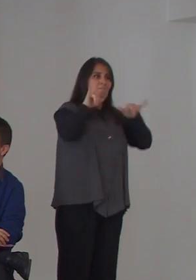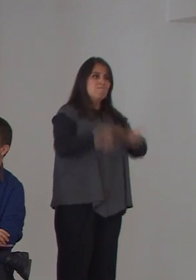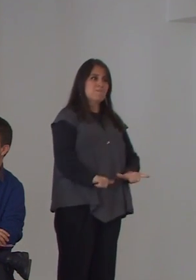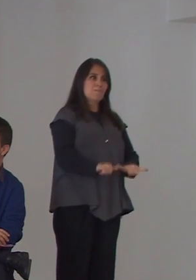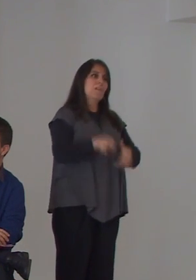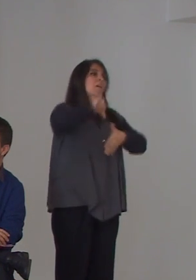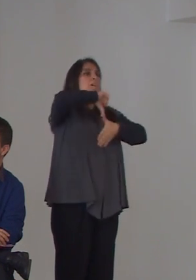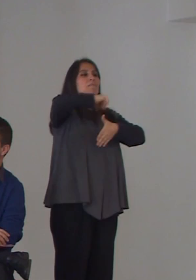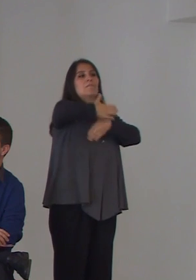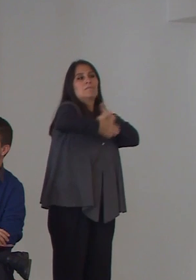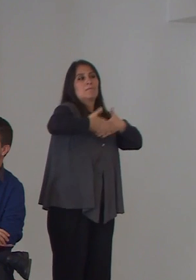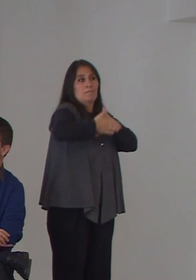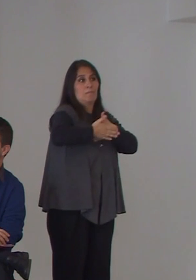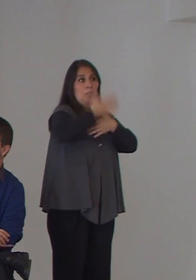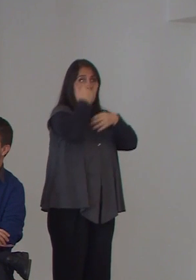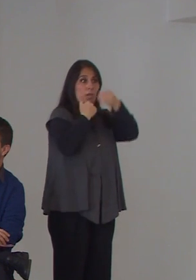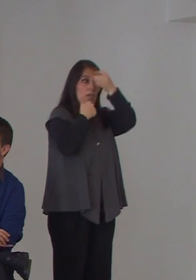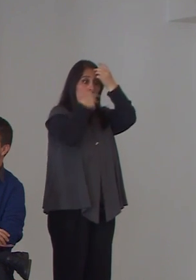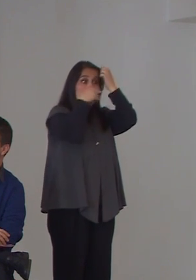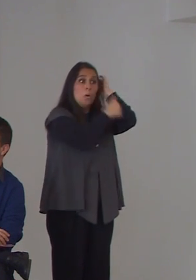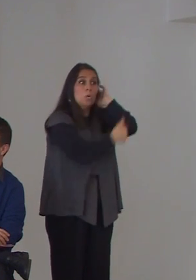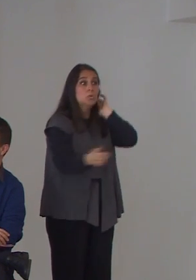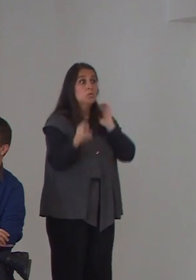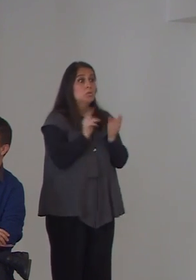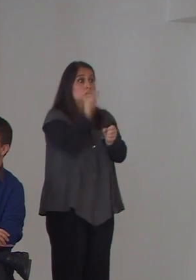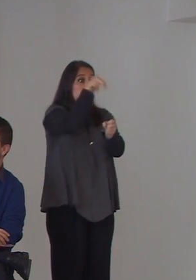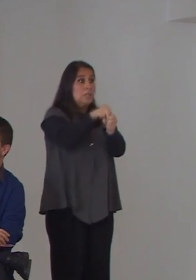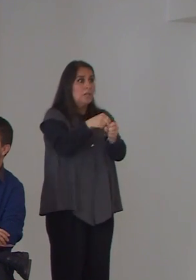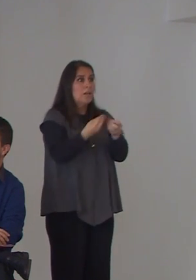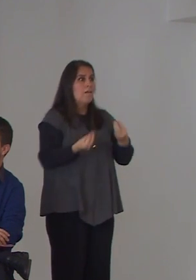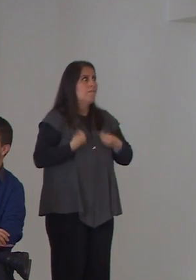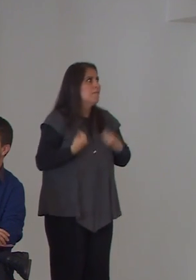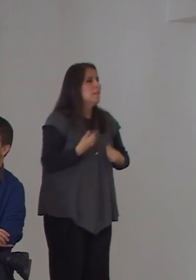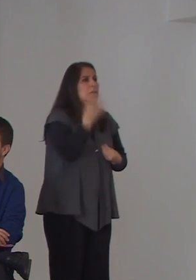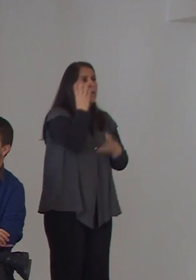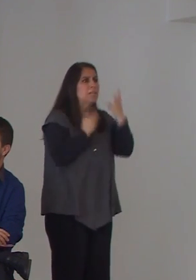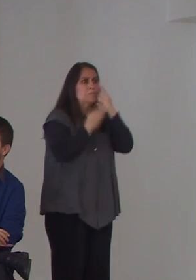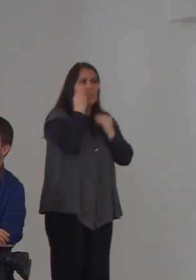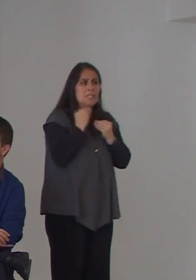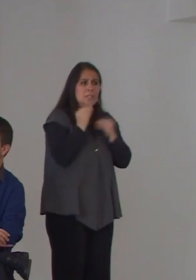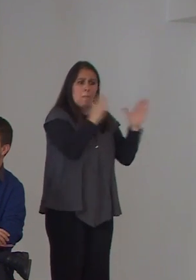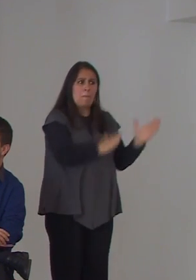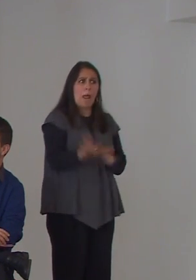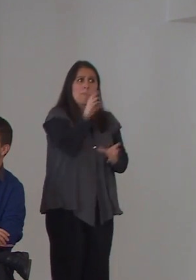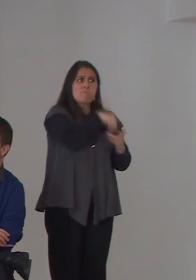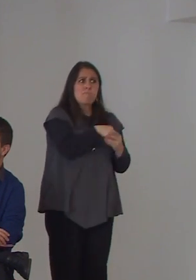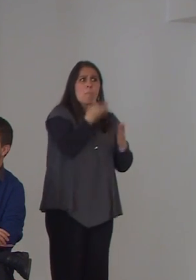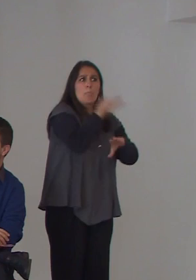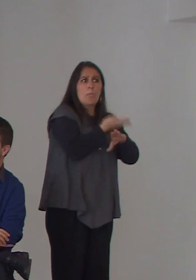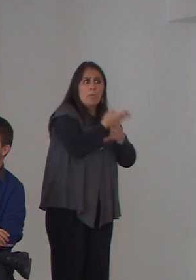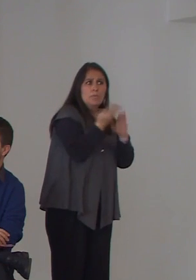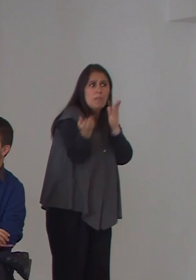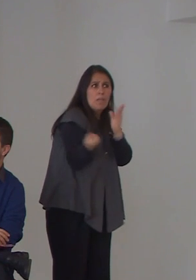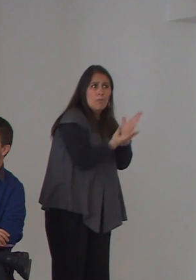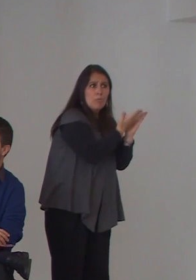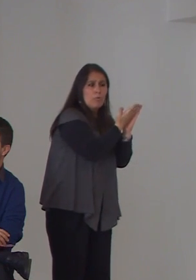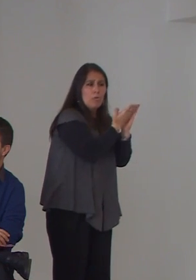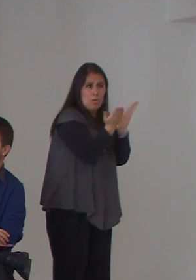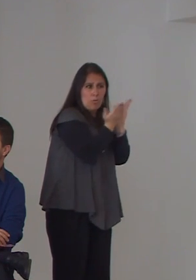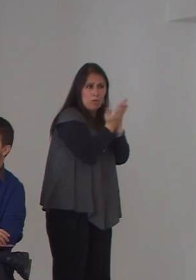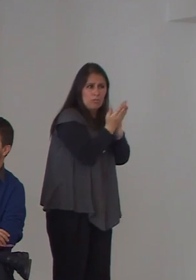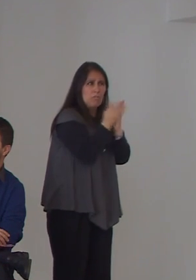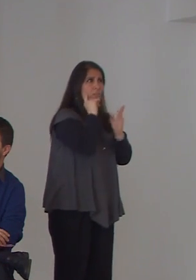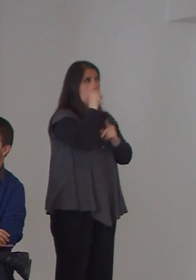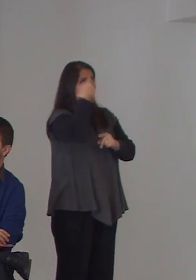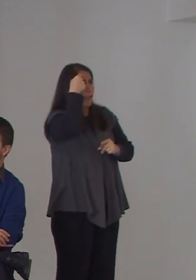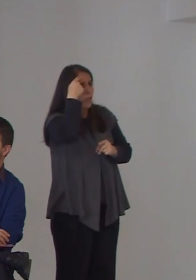está viviendo cosas que no están predestinadas, ni programadas, ni planeadas en ninguna propuesta ni institucional, ni